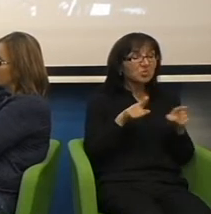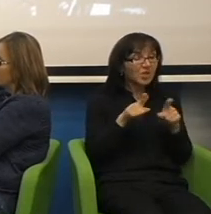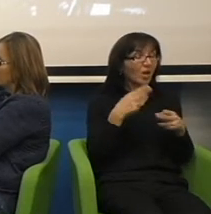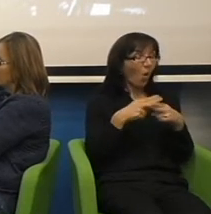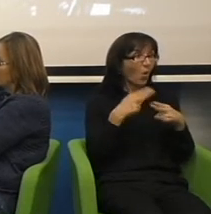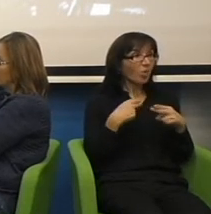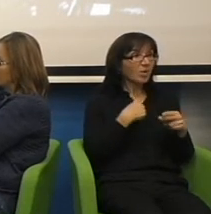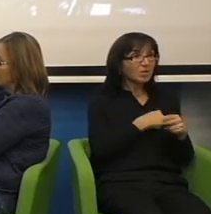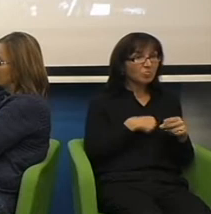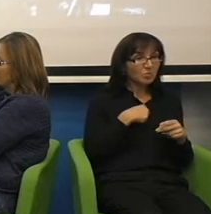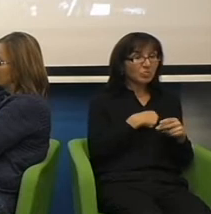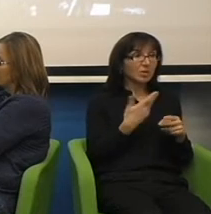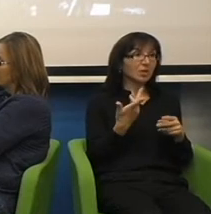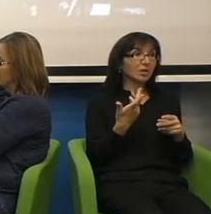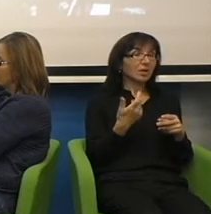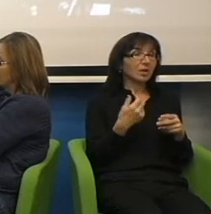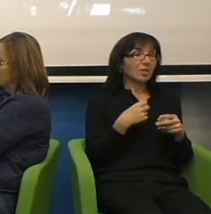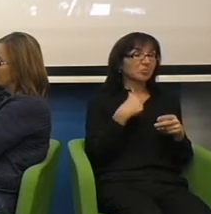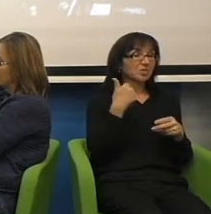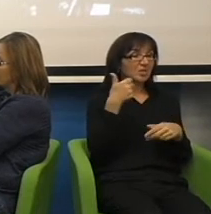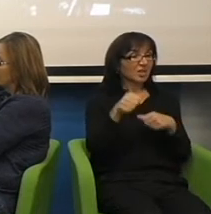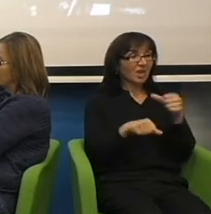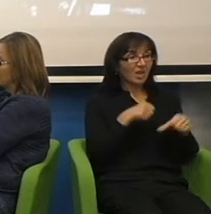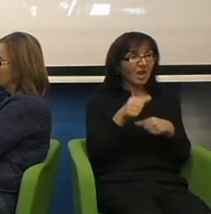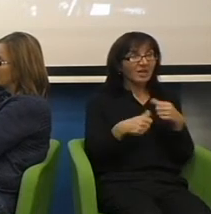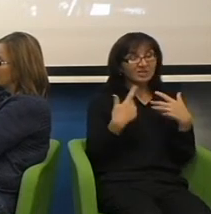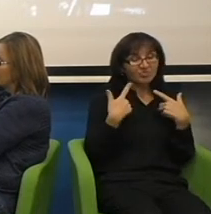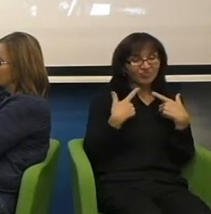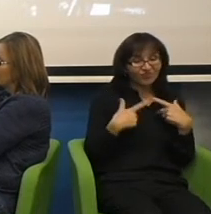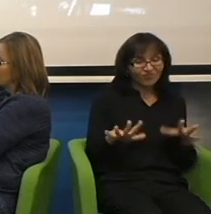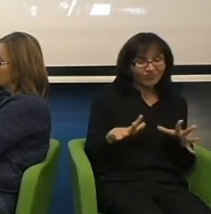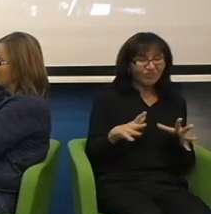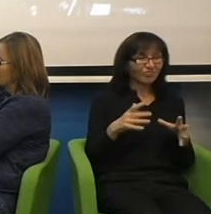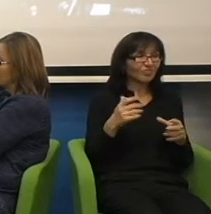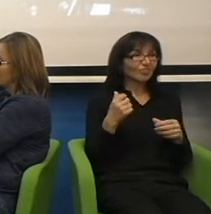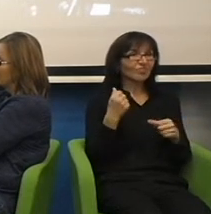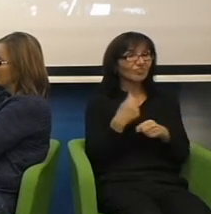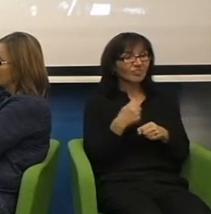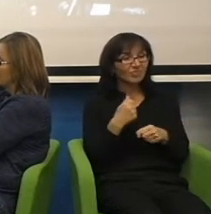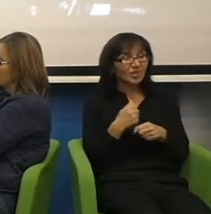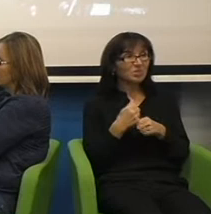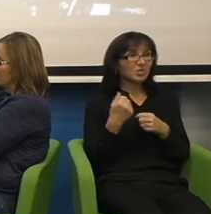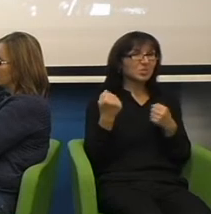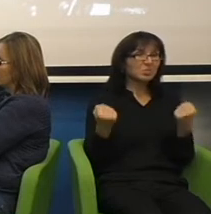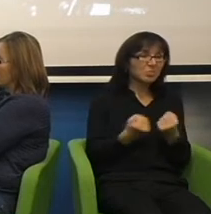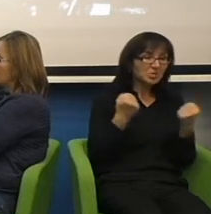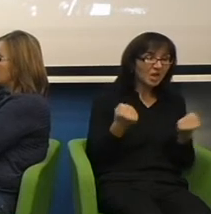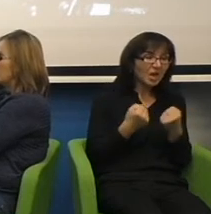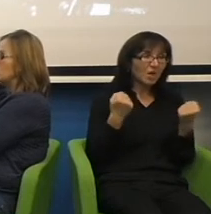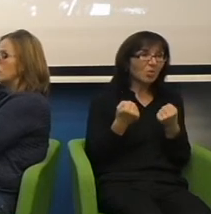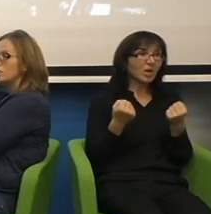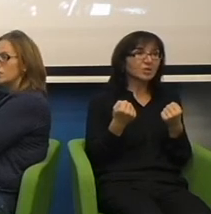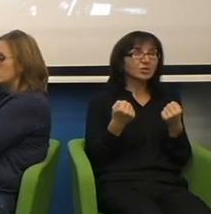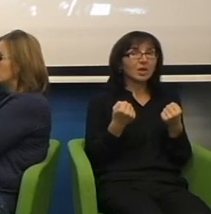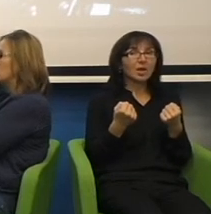się nie udziela. Nic, co jest dość zrozumiałe po utracie kogoś bliskiego jak Kazimierz i zostanie...